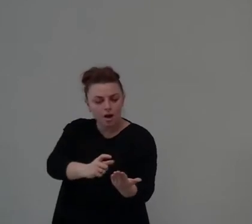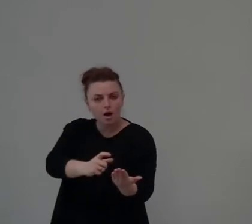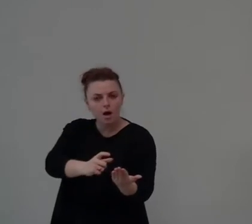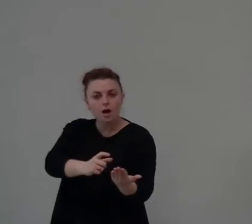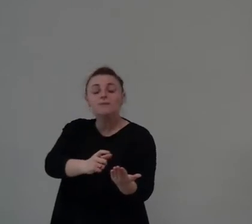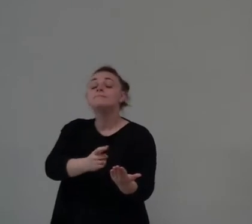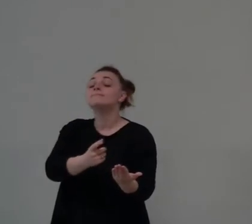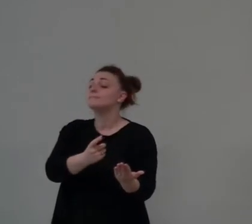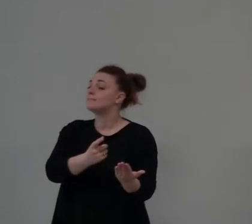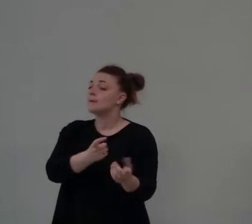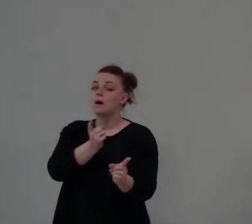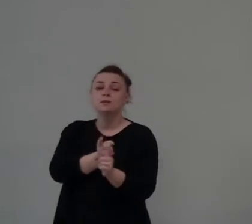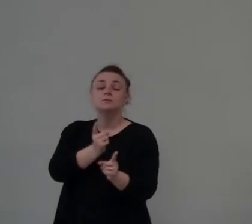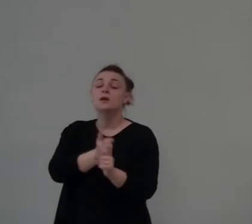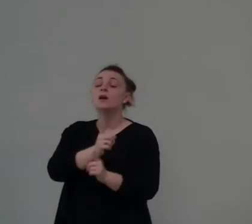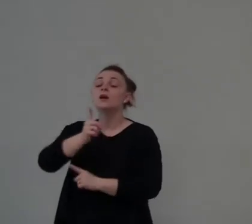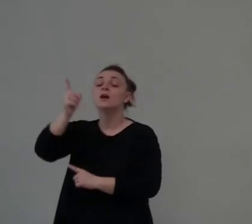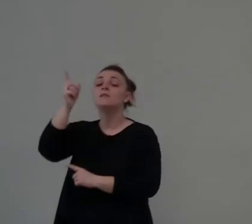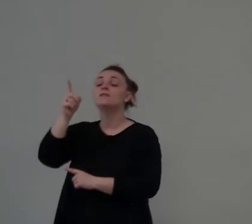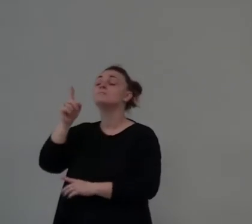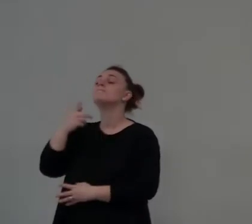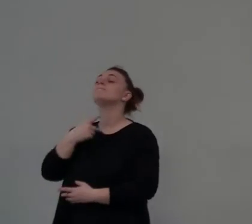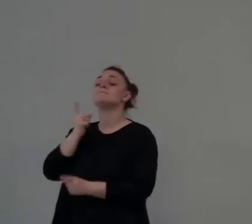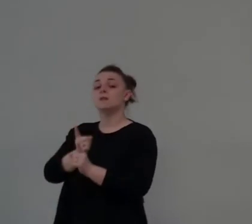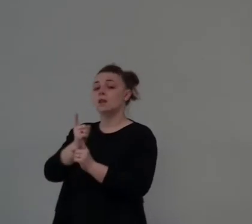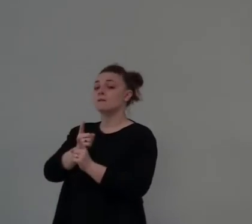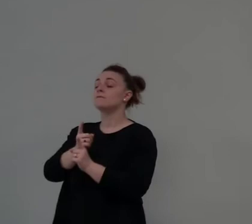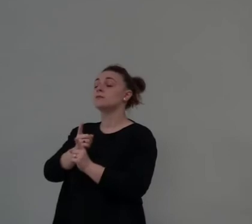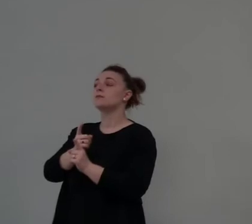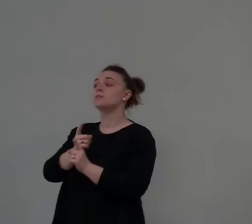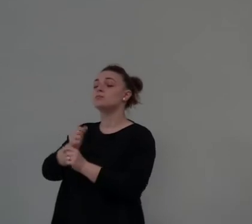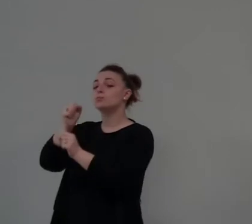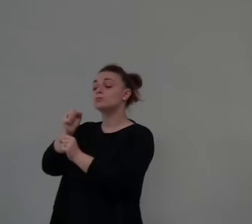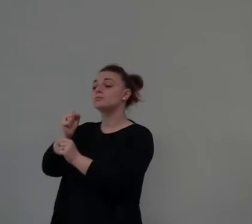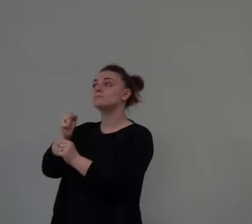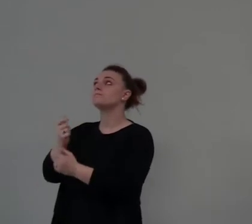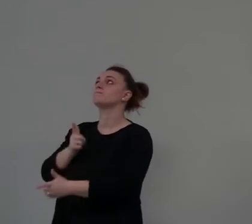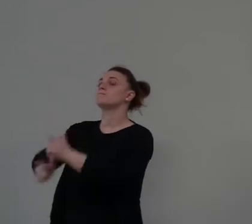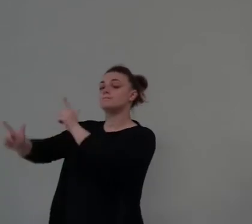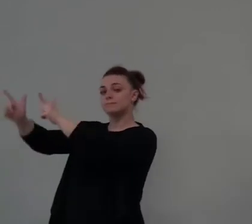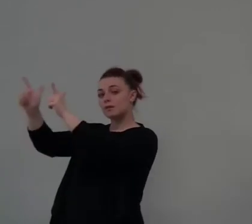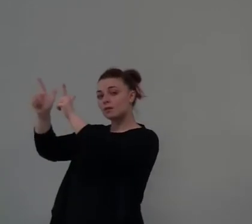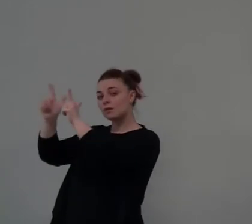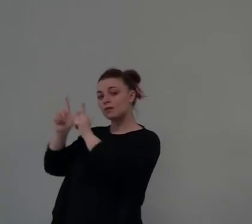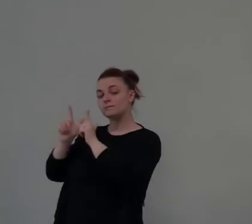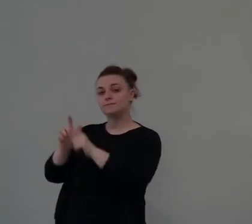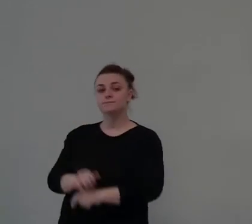che sia il Signore a parlarti. La seconda cosa che troviamo nel deserto,